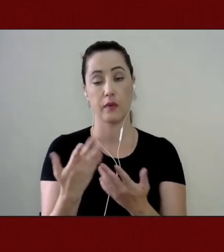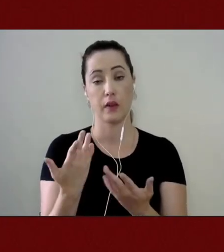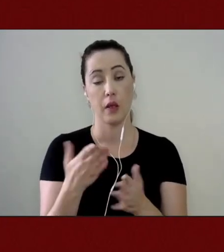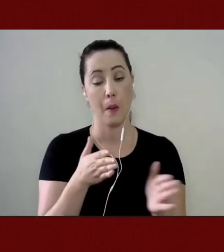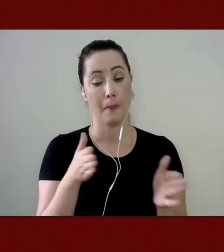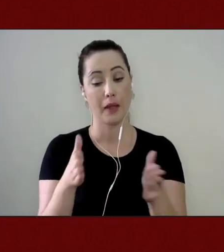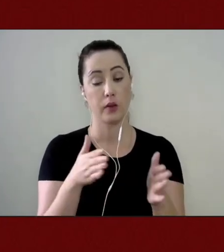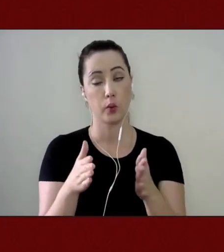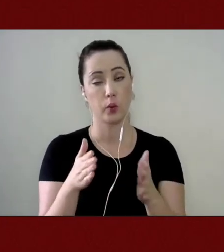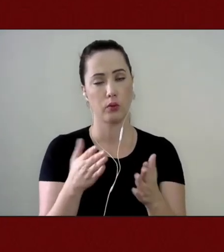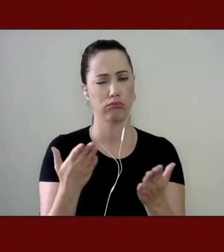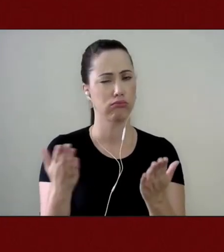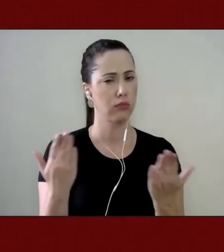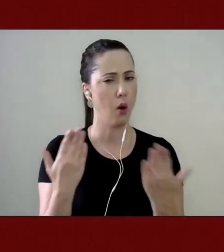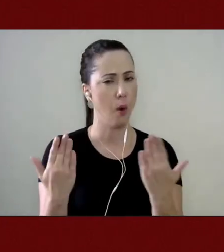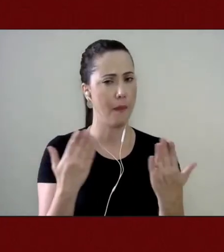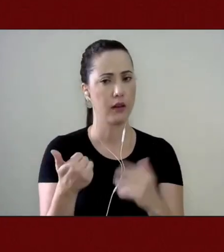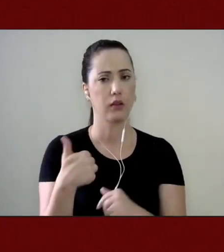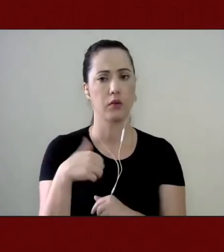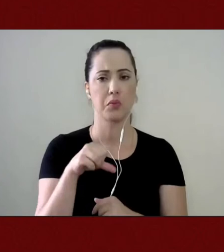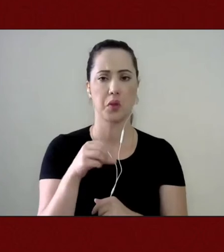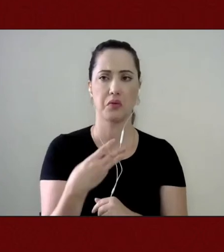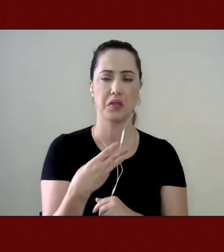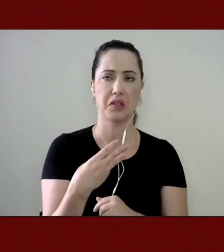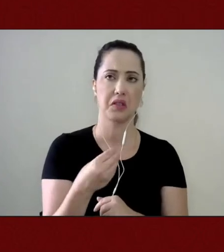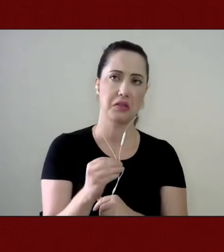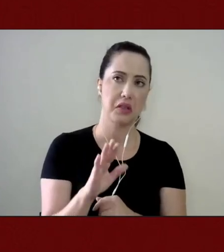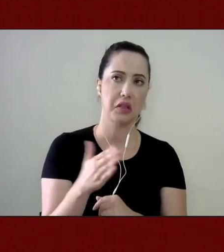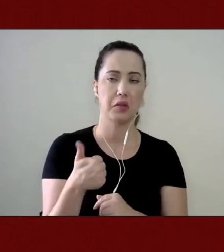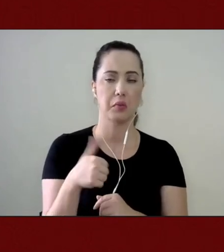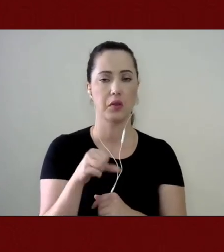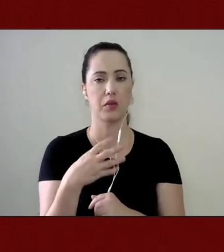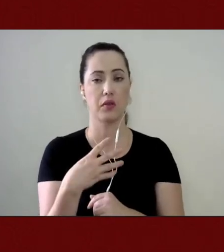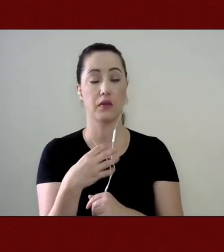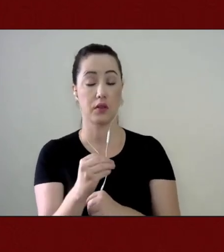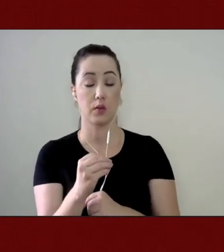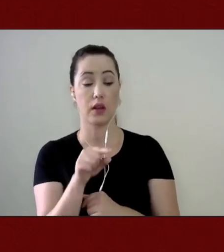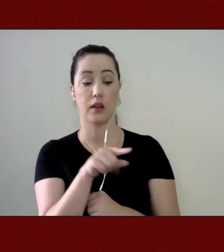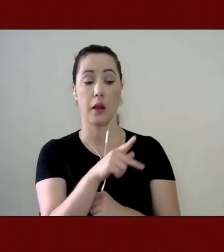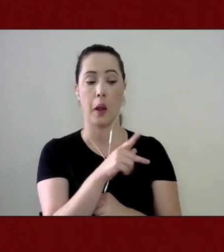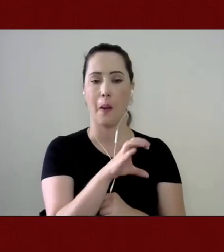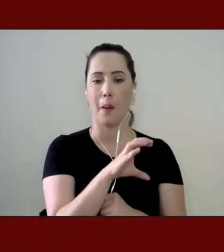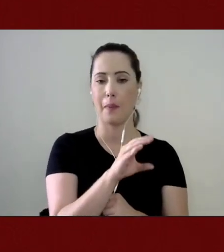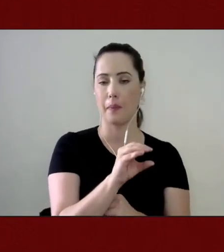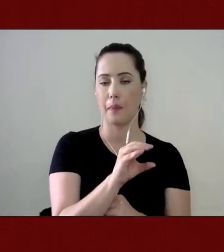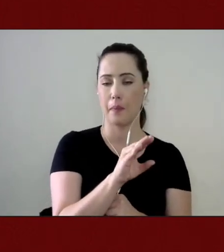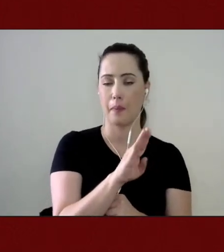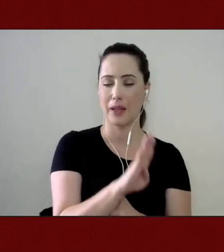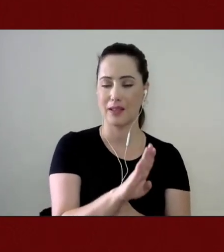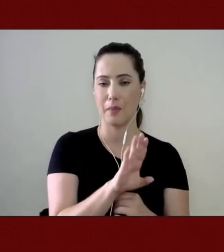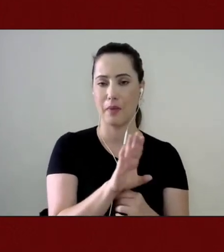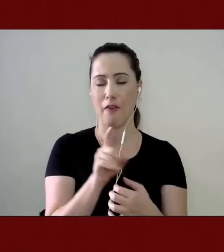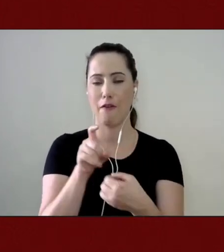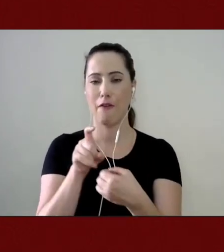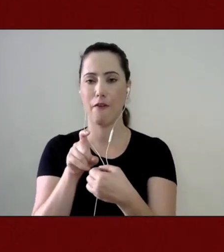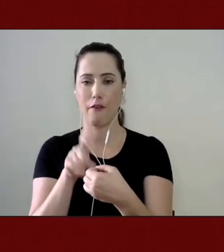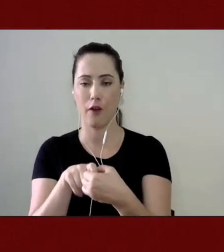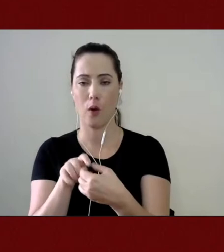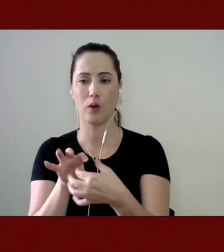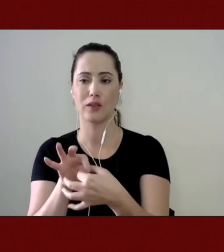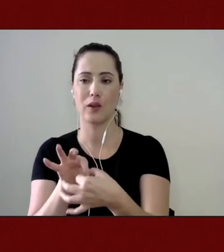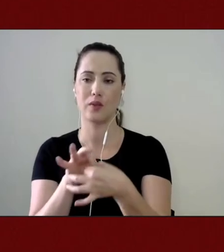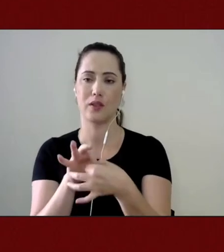de grande aproximação com intelectuais progressistas, com escritores progressistas. Em grande